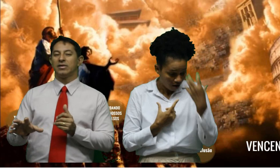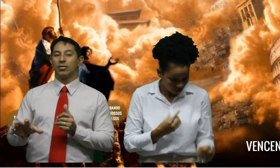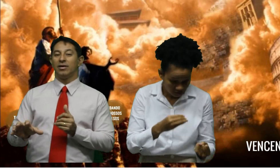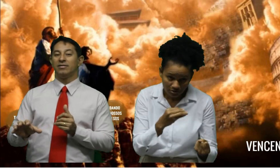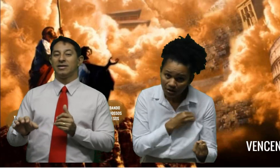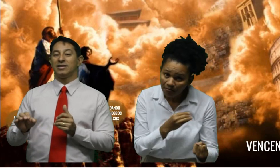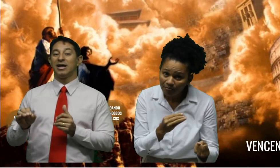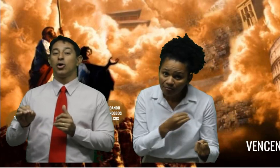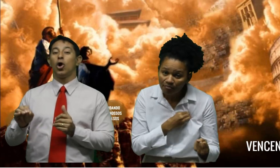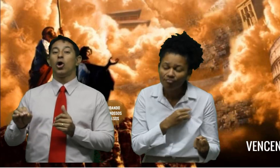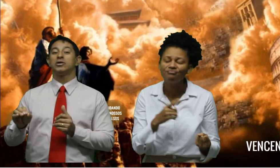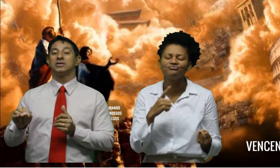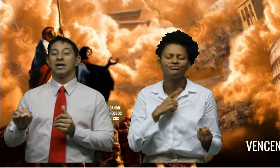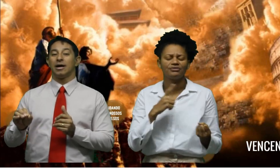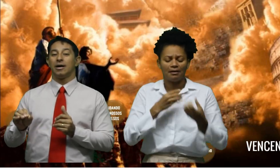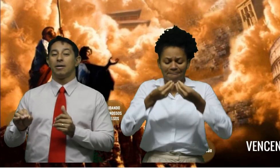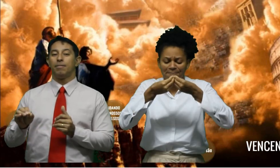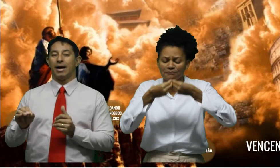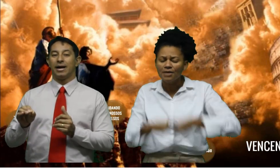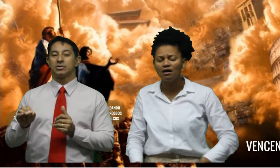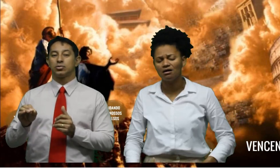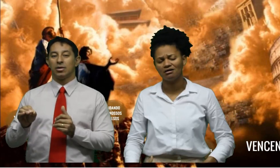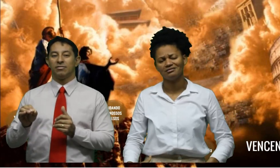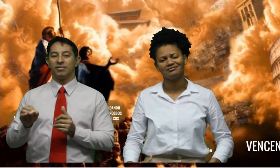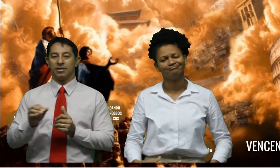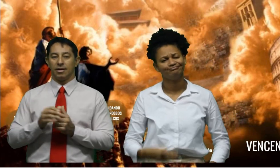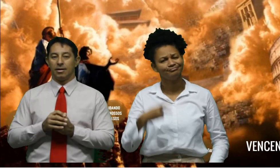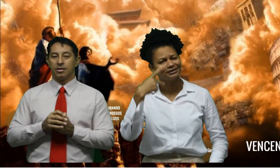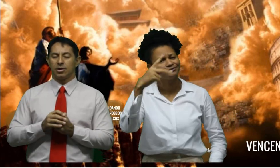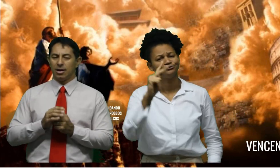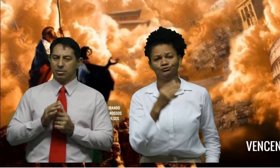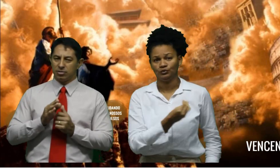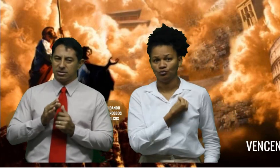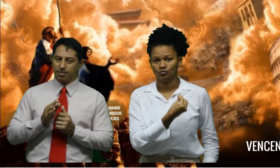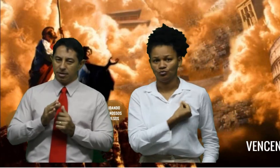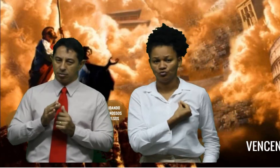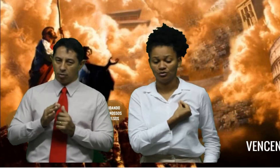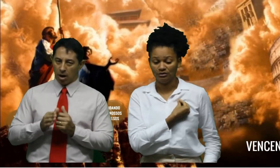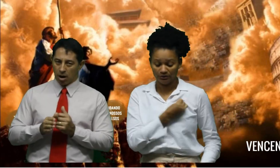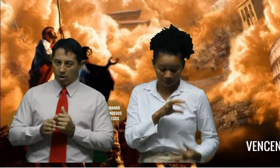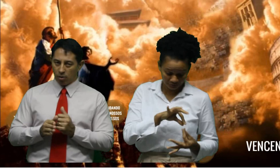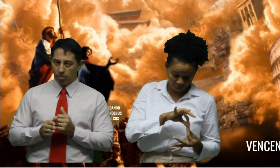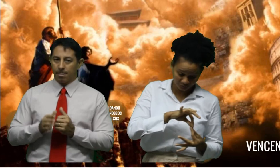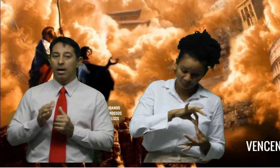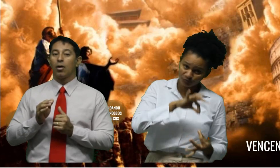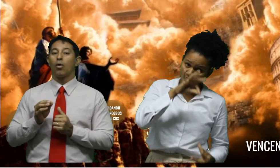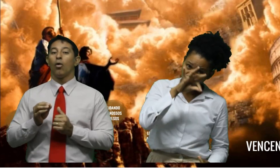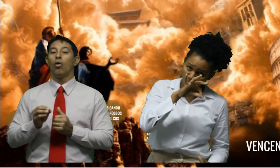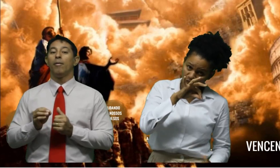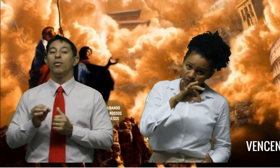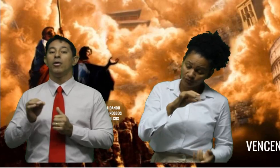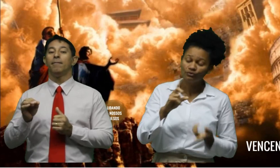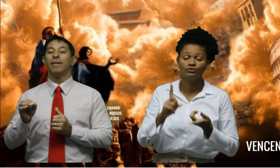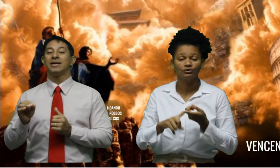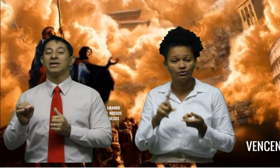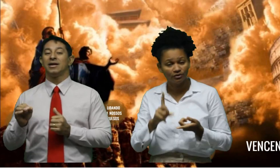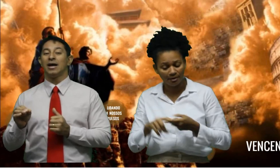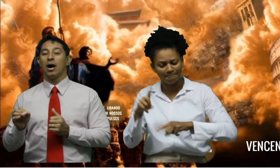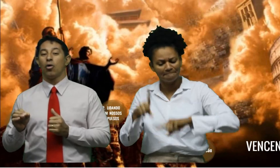uma consequência danosa para a sua vida, tanto espiritual